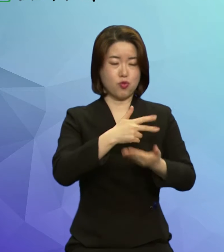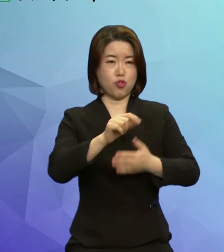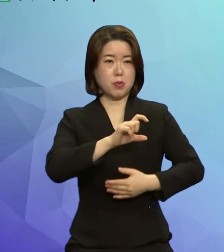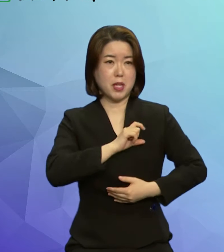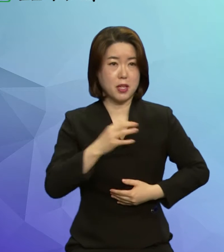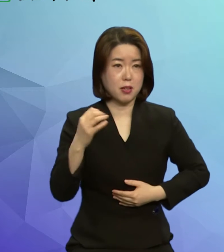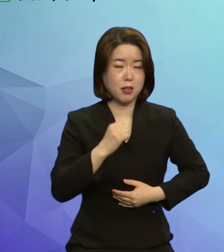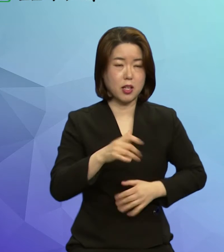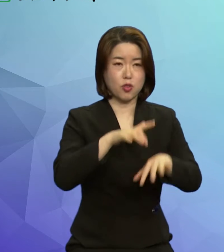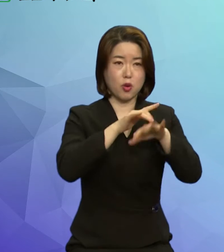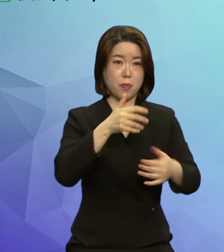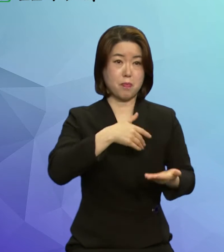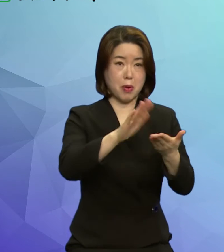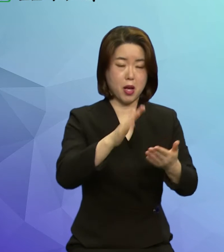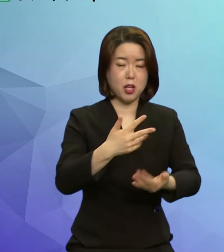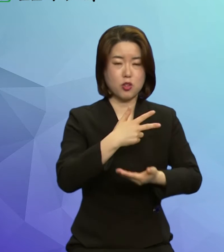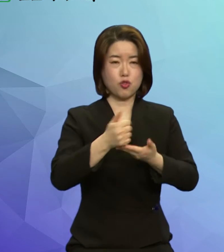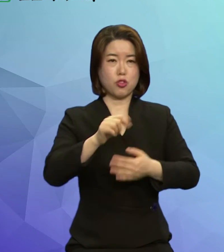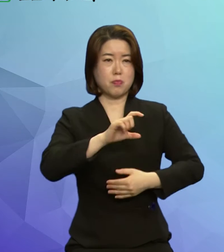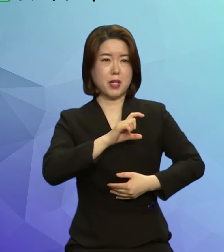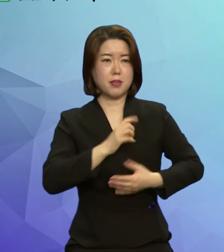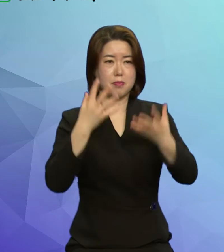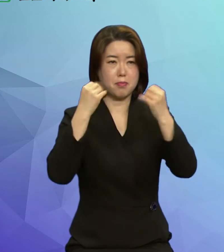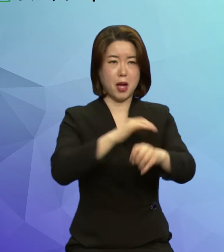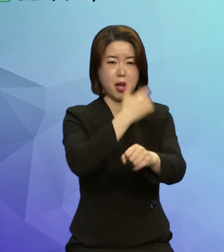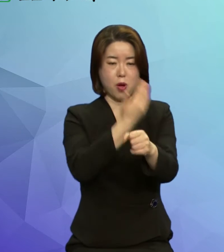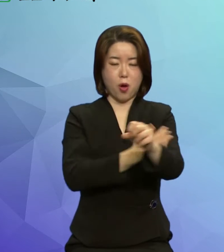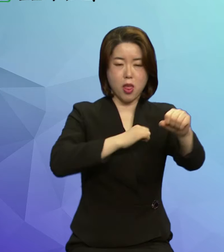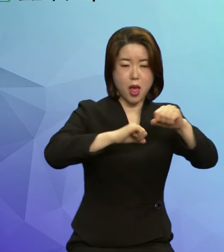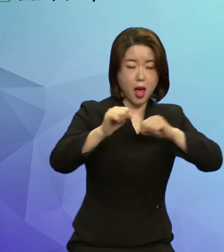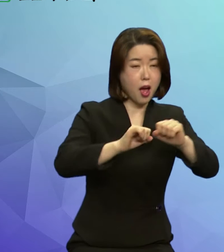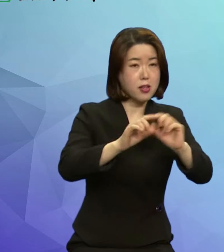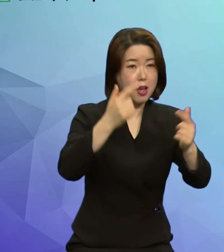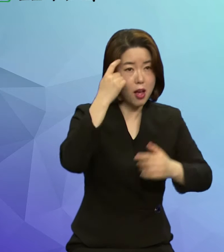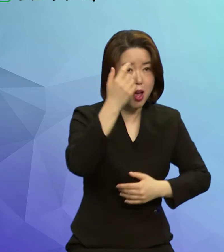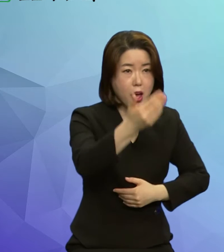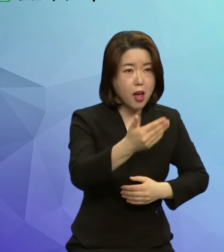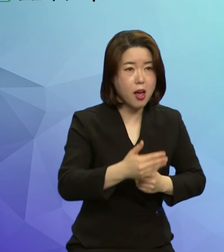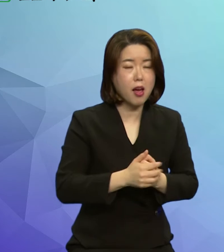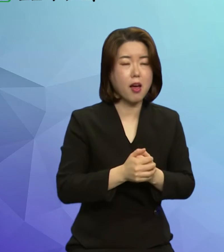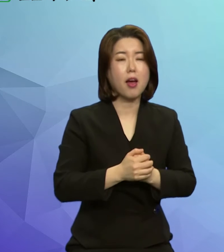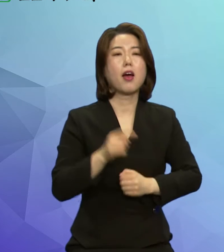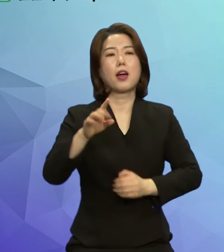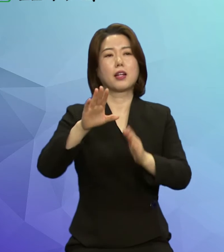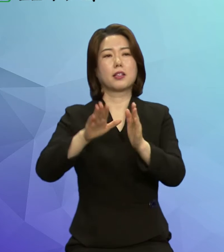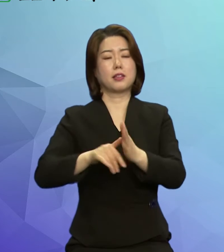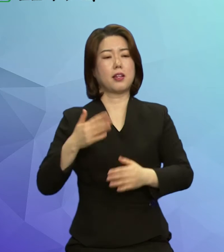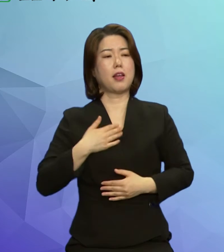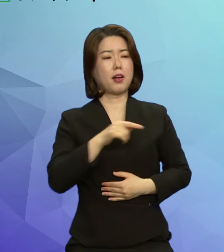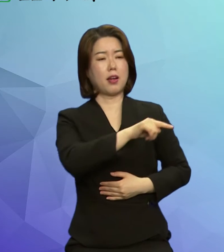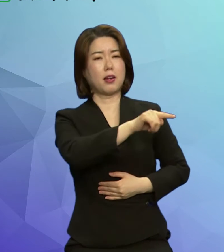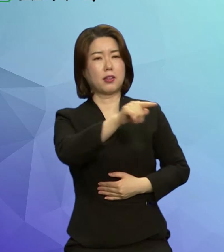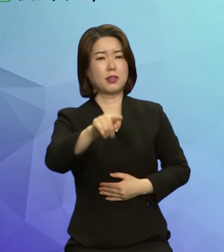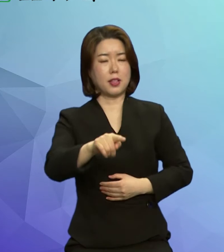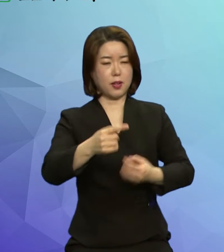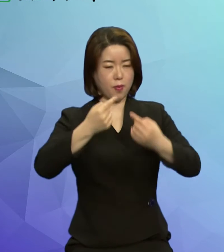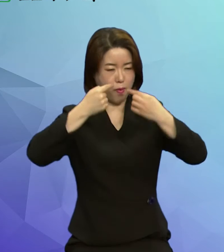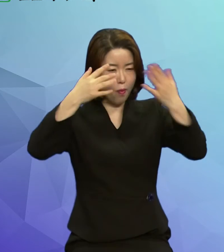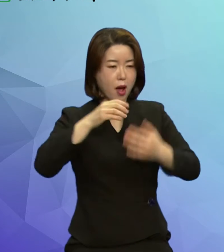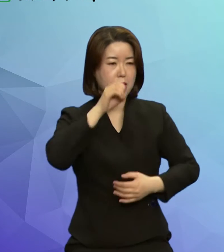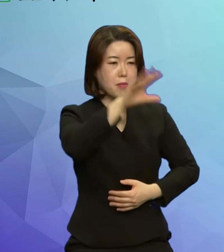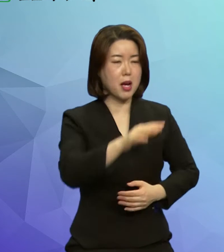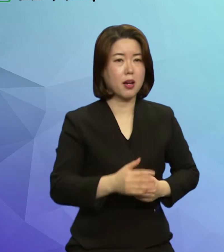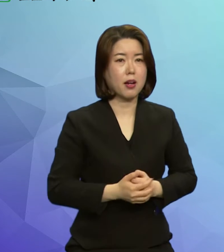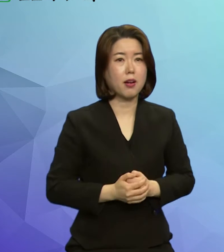귀신을 쫓아내며 주의 이름으로 많은 권능을 행하지 아니하였나이까 하리니 그때에 내가 그들에게 밝히